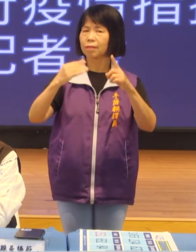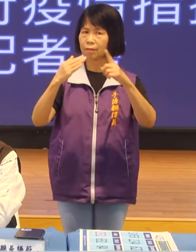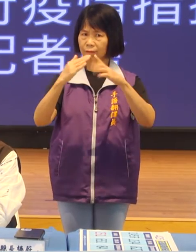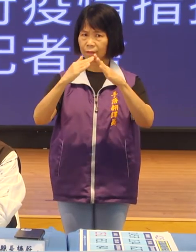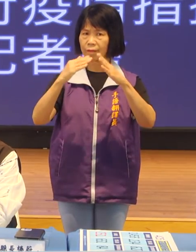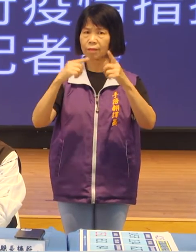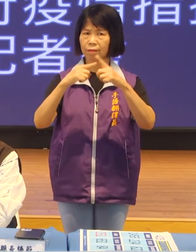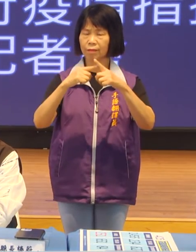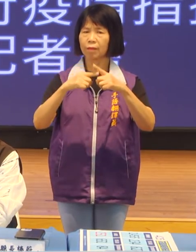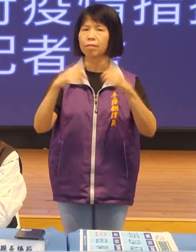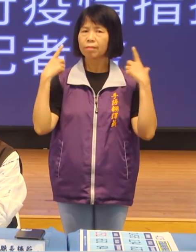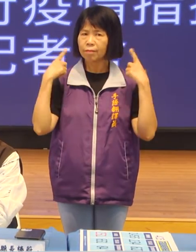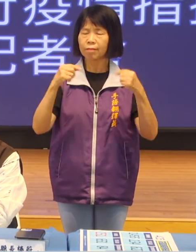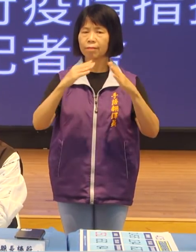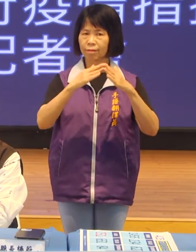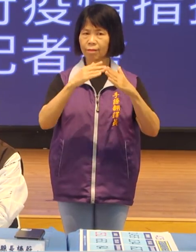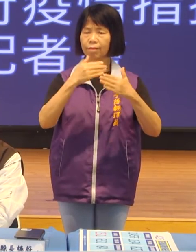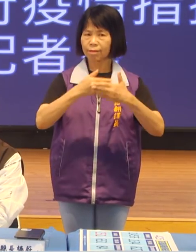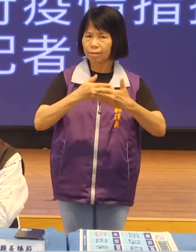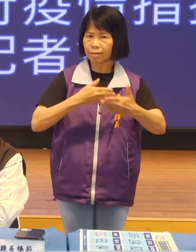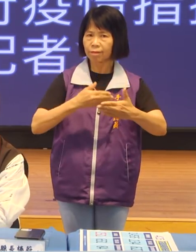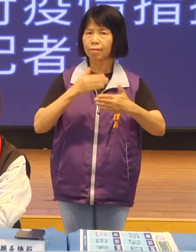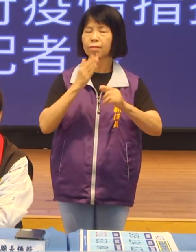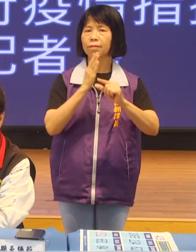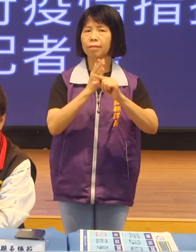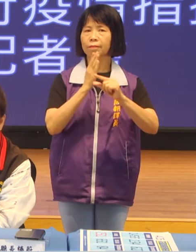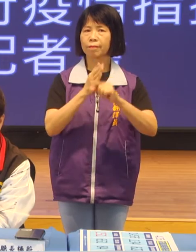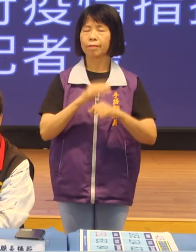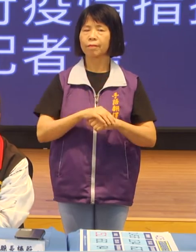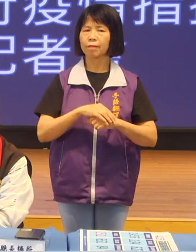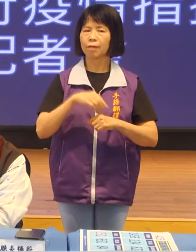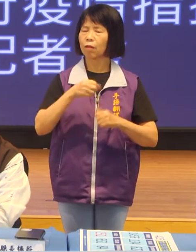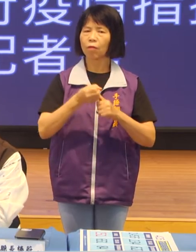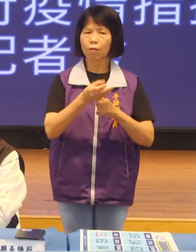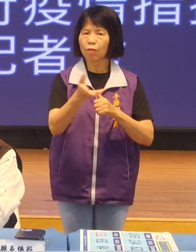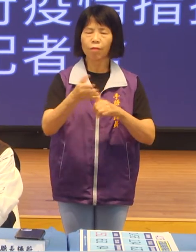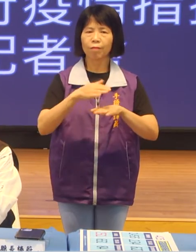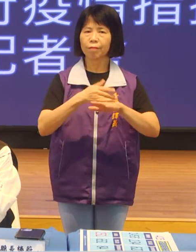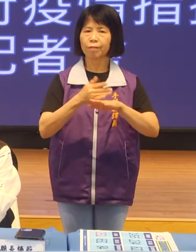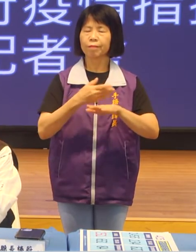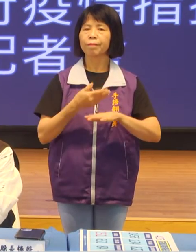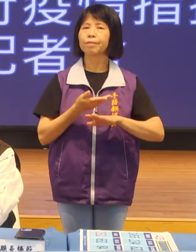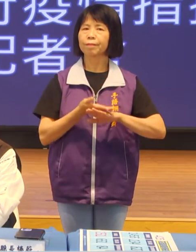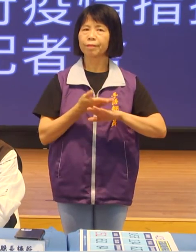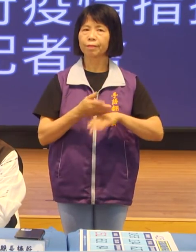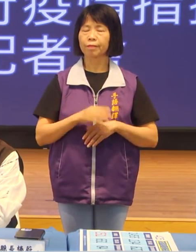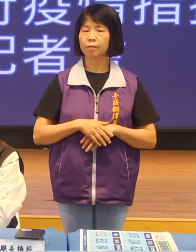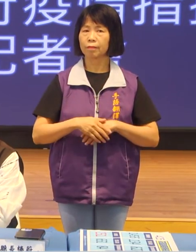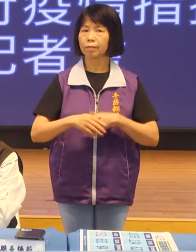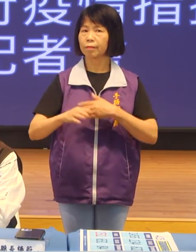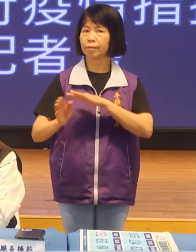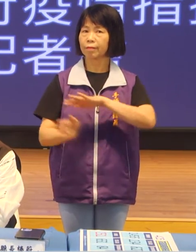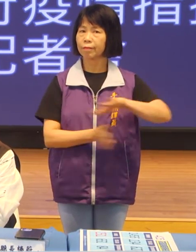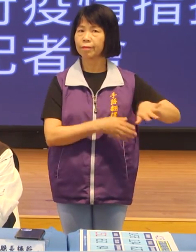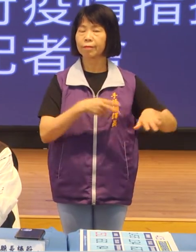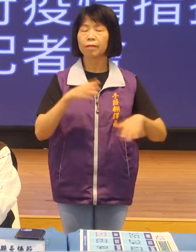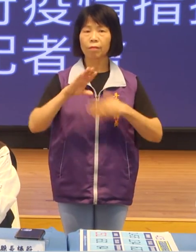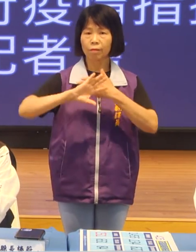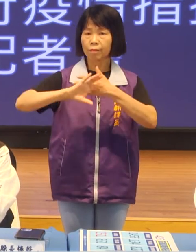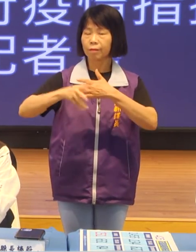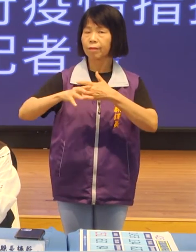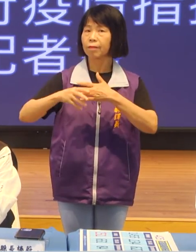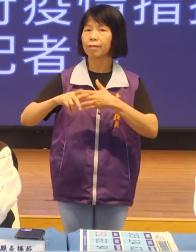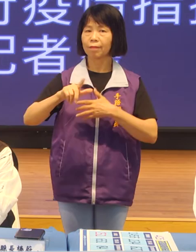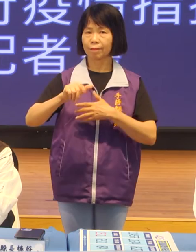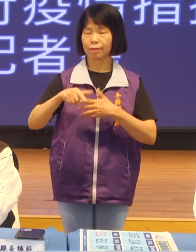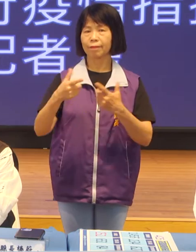居隔中的家人，所以这个部分是比较安全的。那另外外籍老师的部分也是